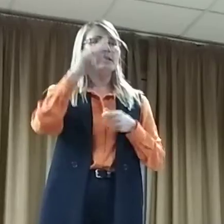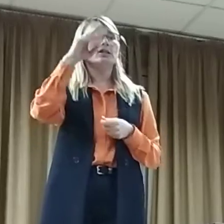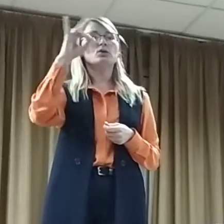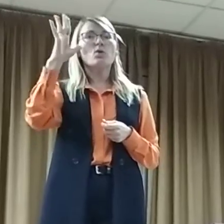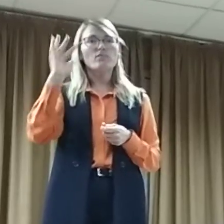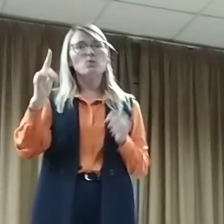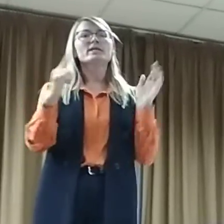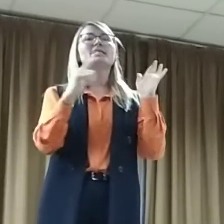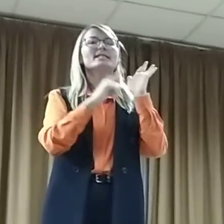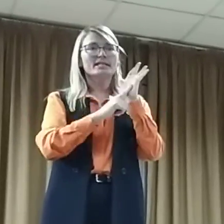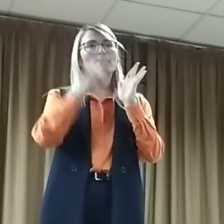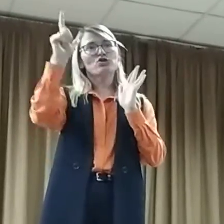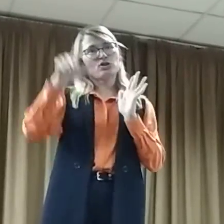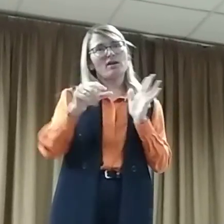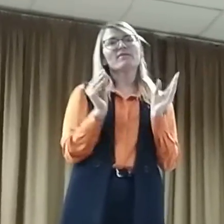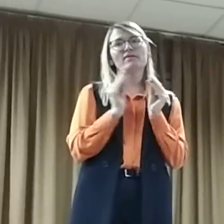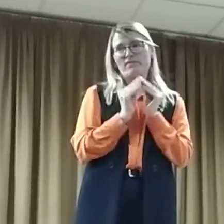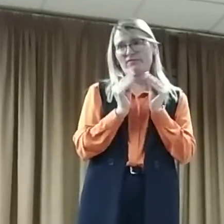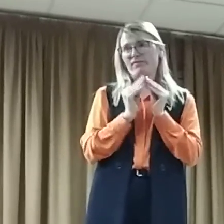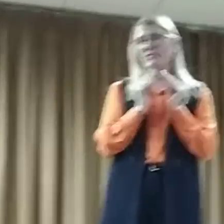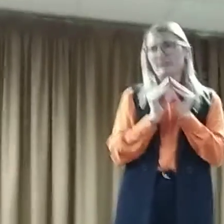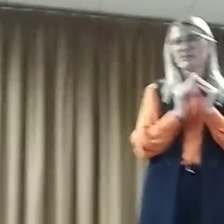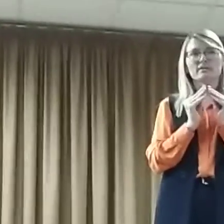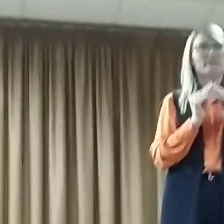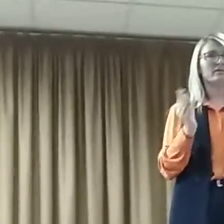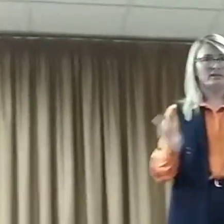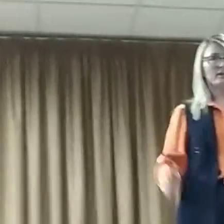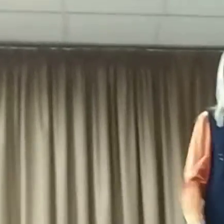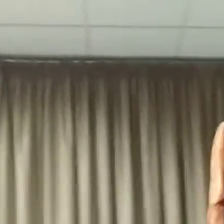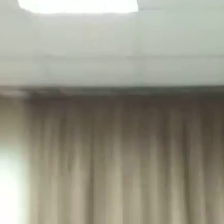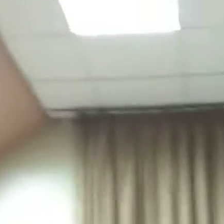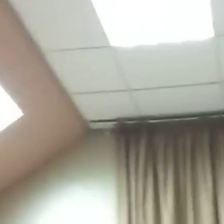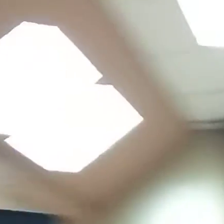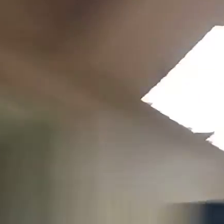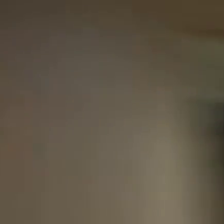проголосуем за численность членов правления. 7 человек. Как? Кто за?